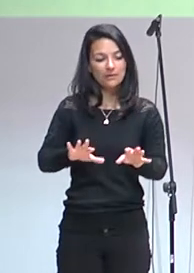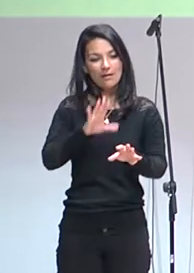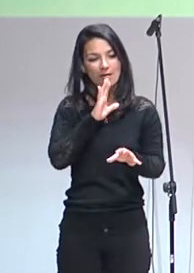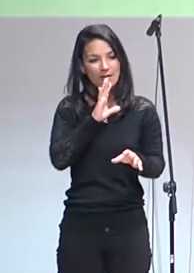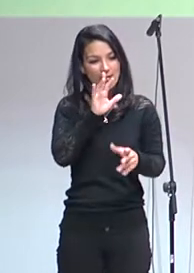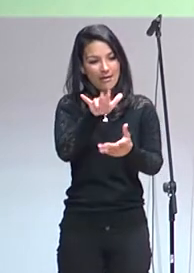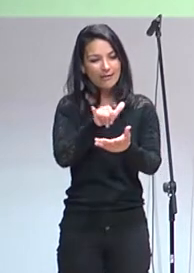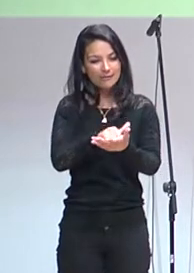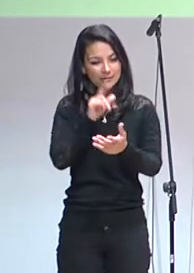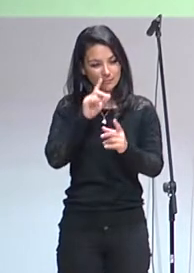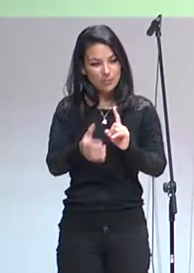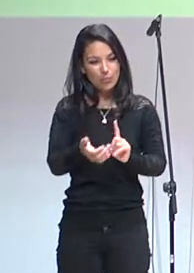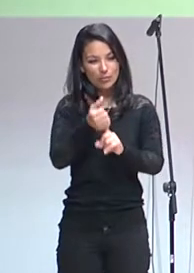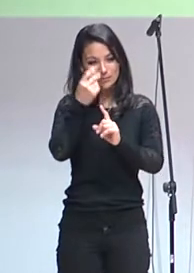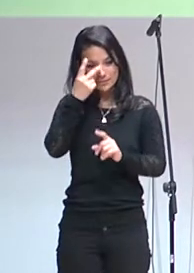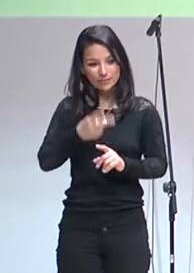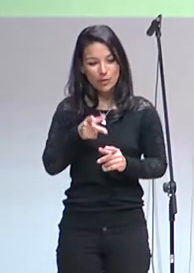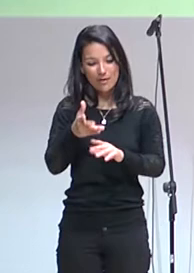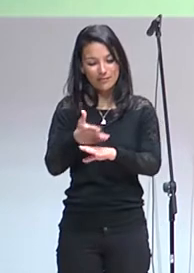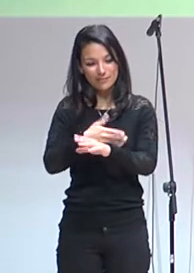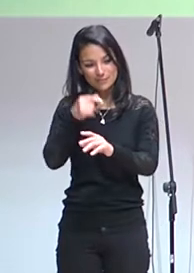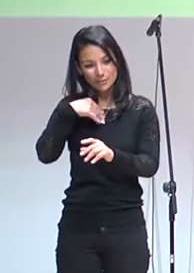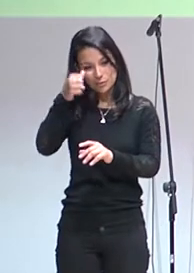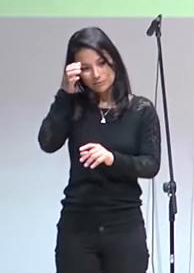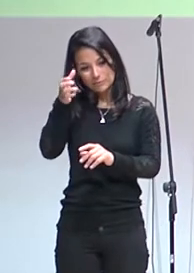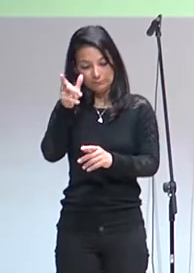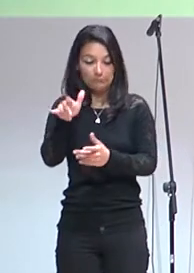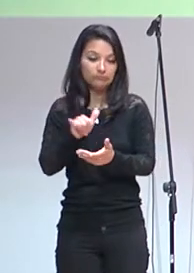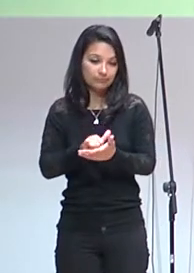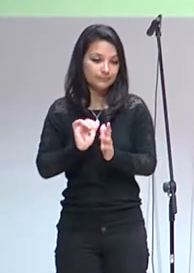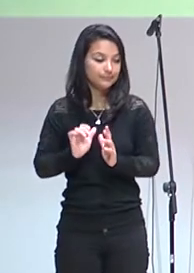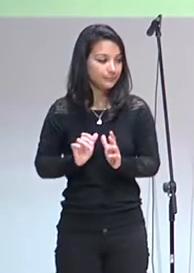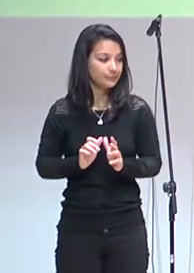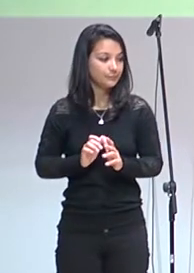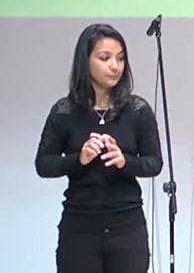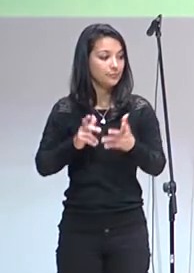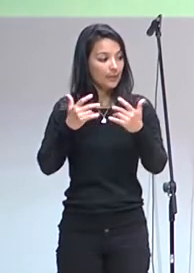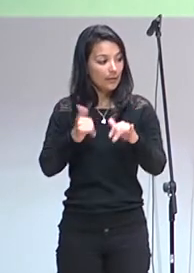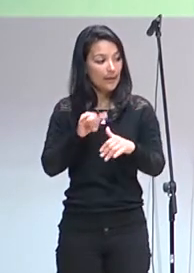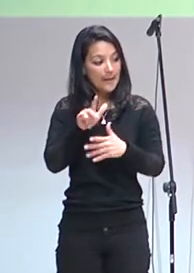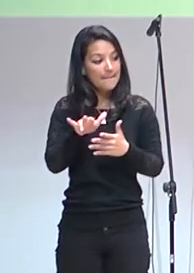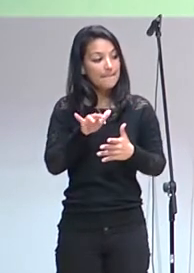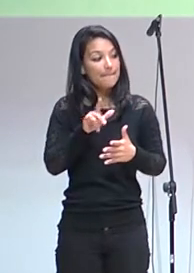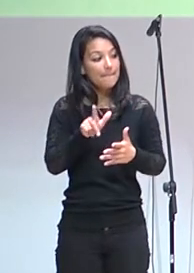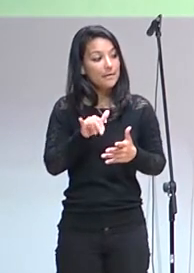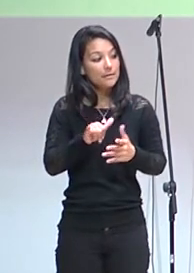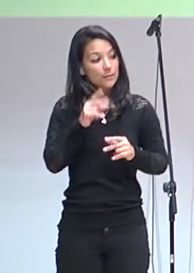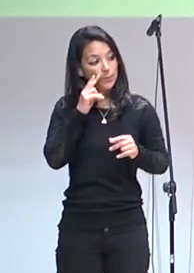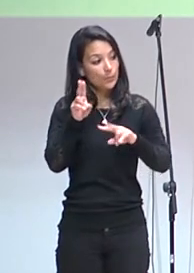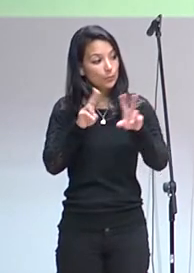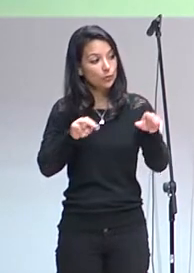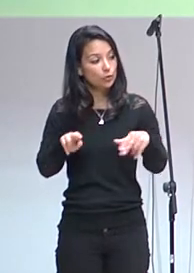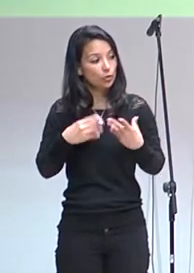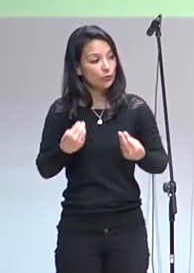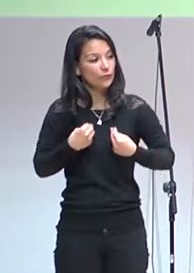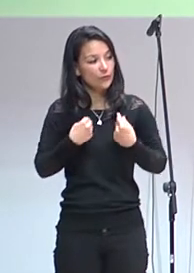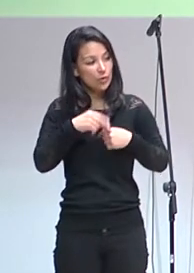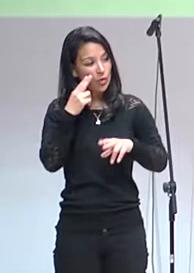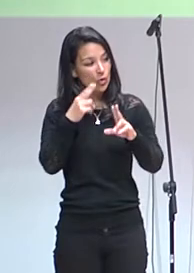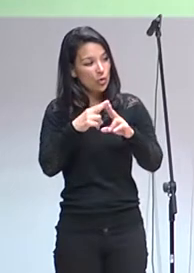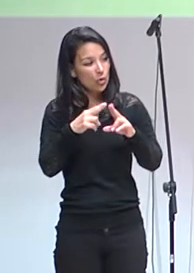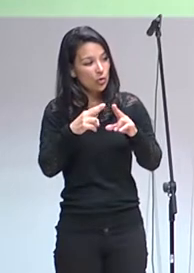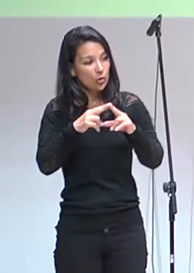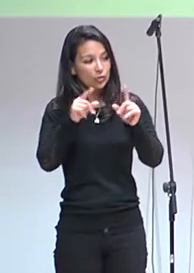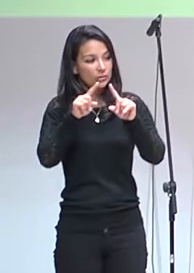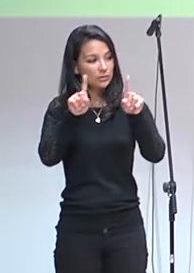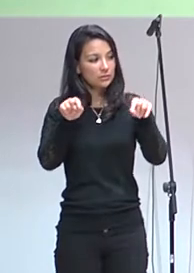todo ese concepto. Y utilizamos en ese museo vivo, por ejemplo, el utillaje. Yo no sé si alguien del ministerio